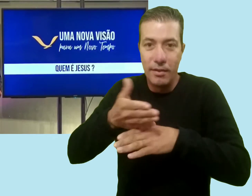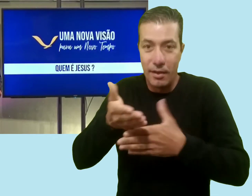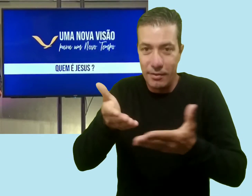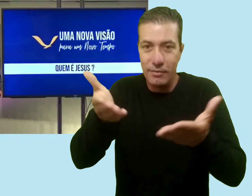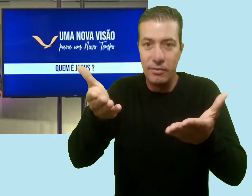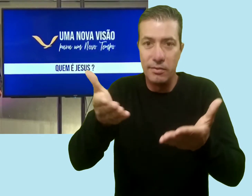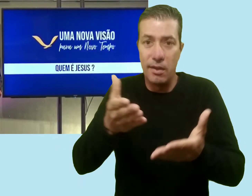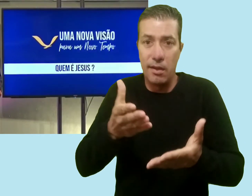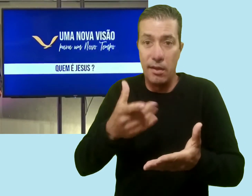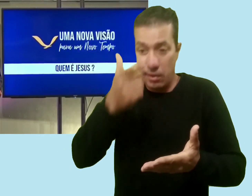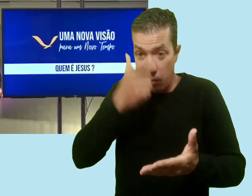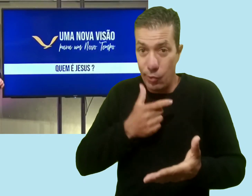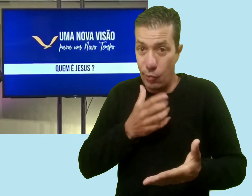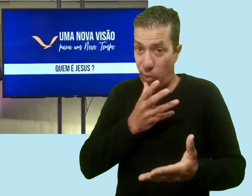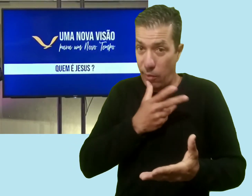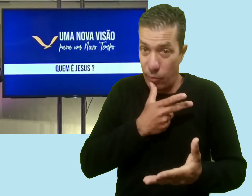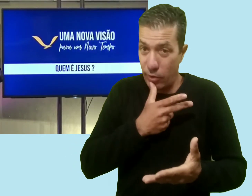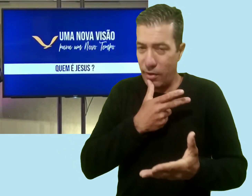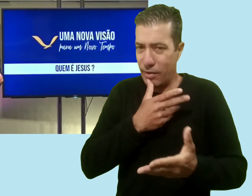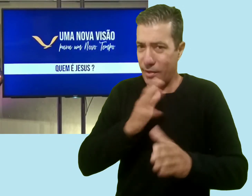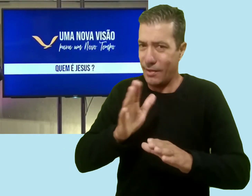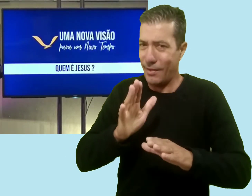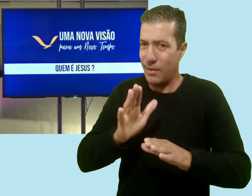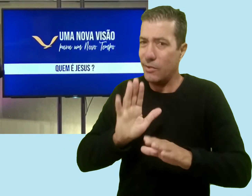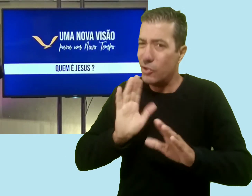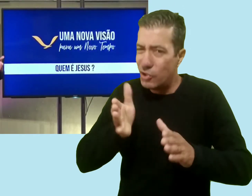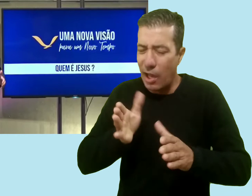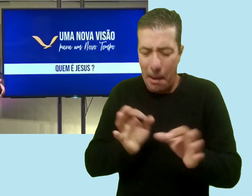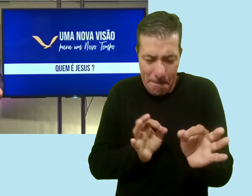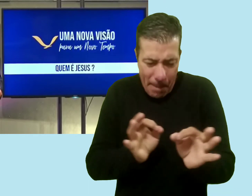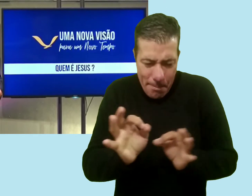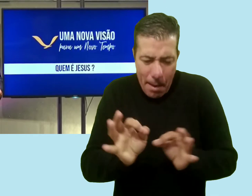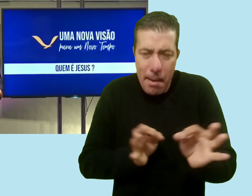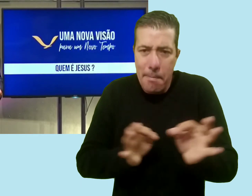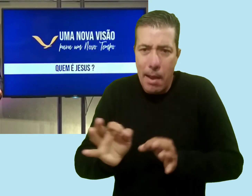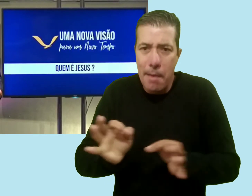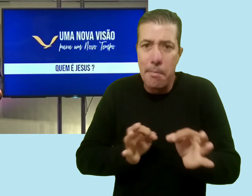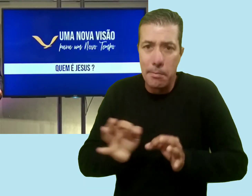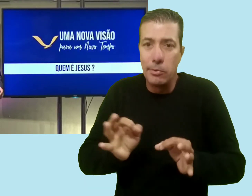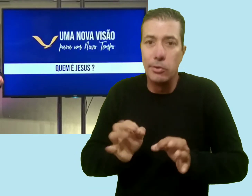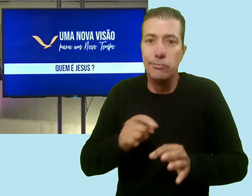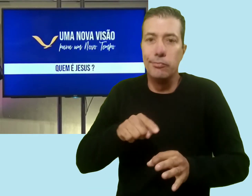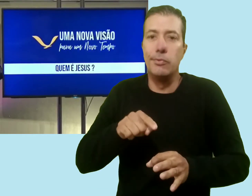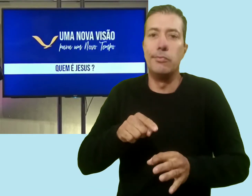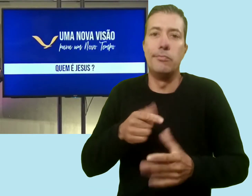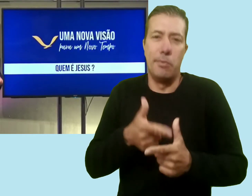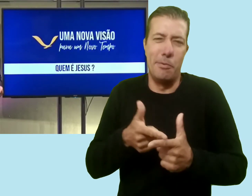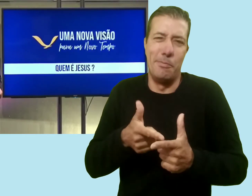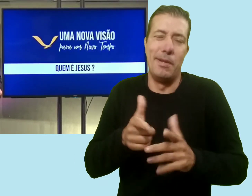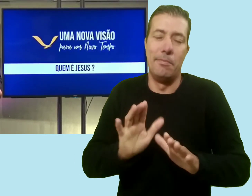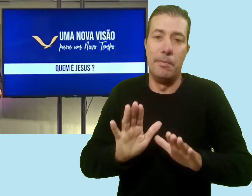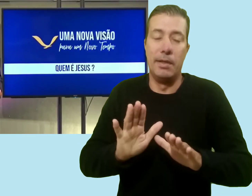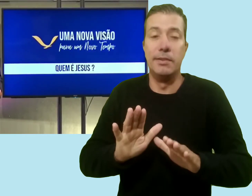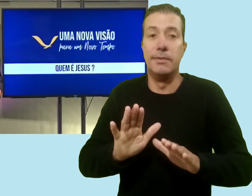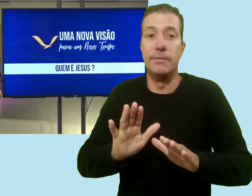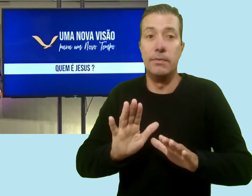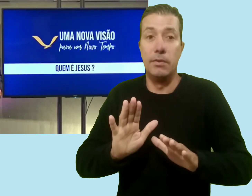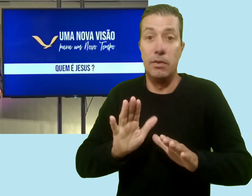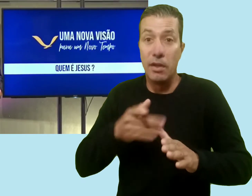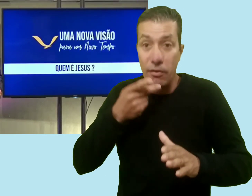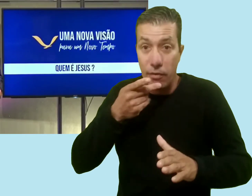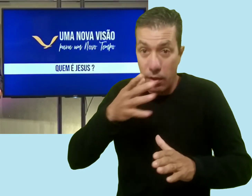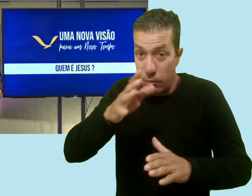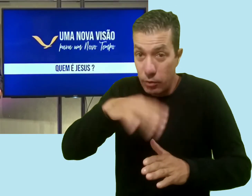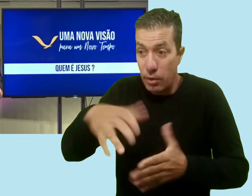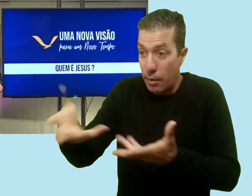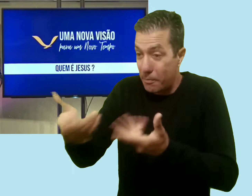com vocês. Eu não vou demorar muito, porque nós já gastamos um tempinho agora para resolver o problema técnico, mas eu quero mais